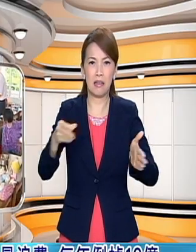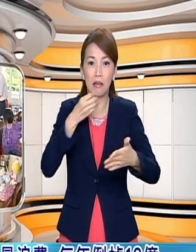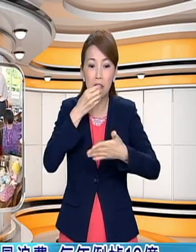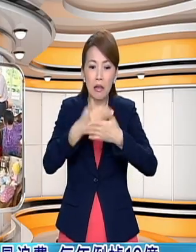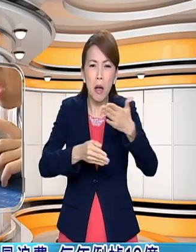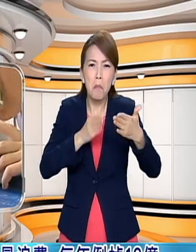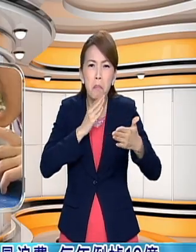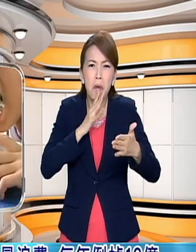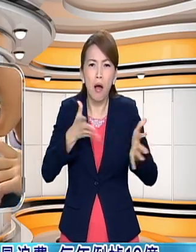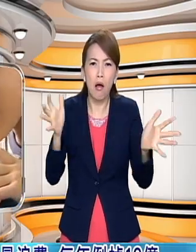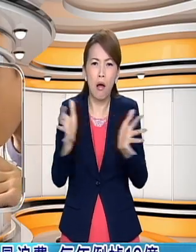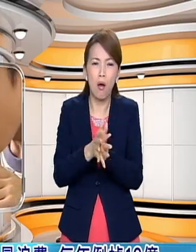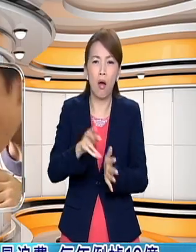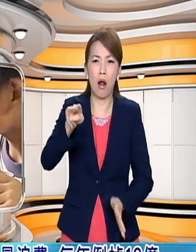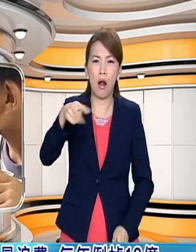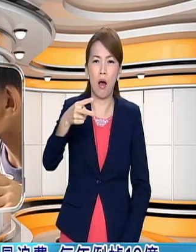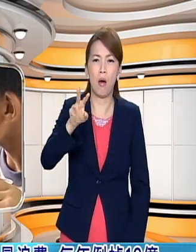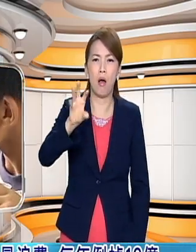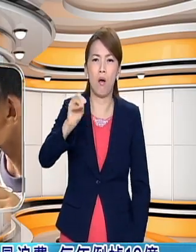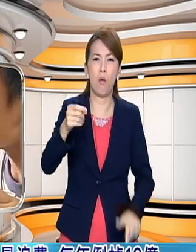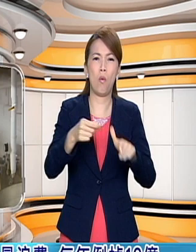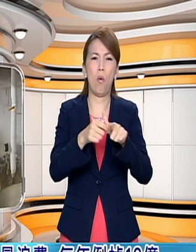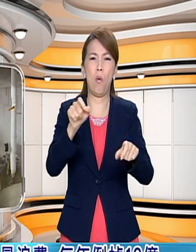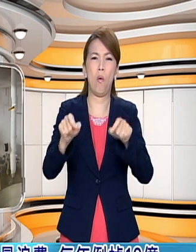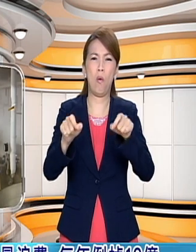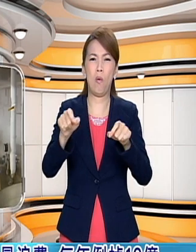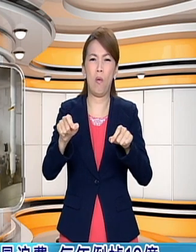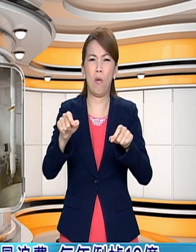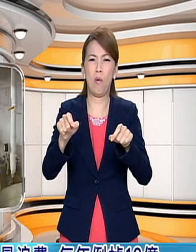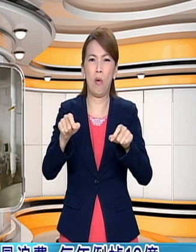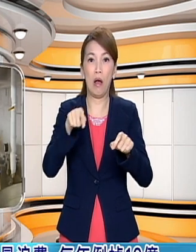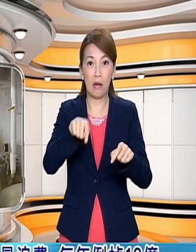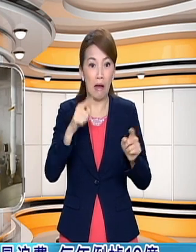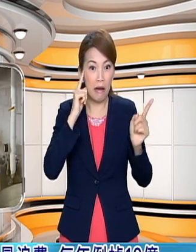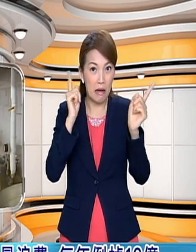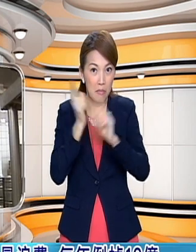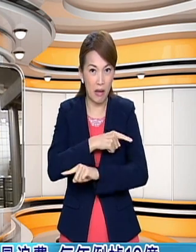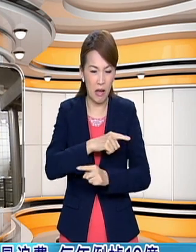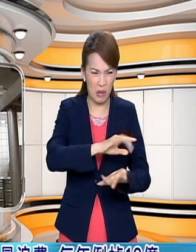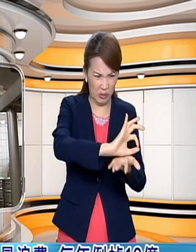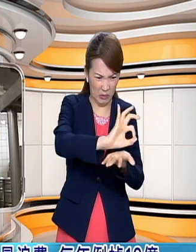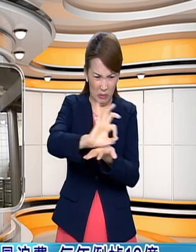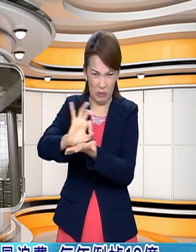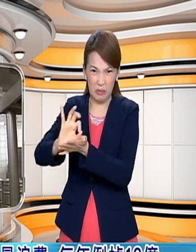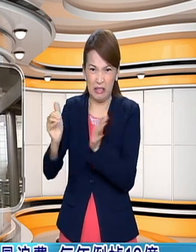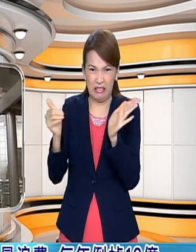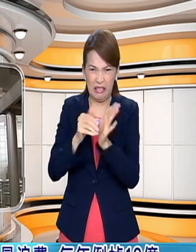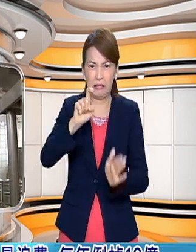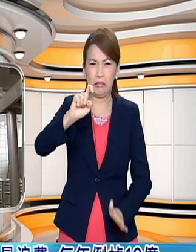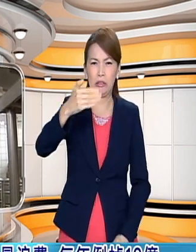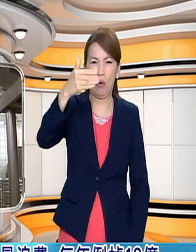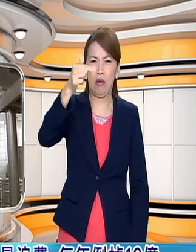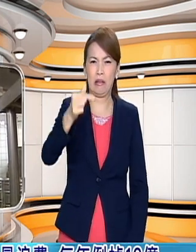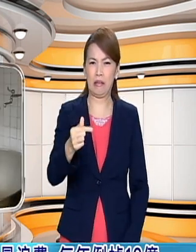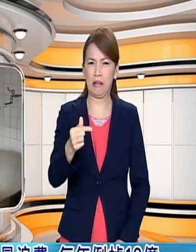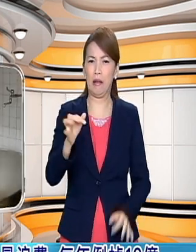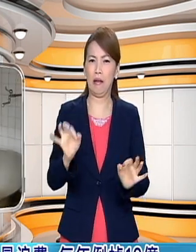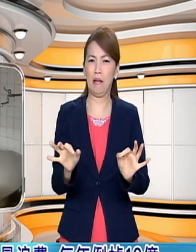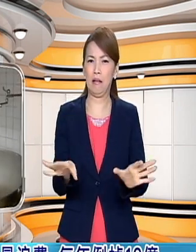年剩下2000吨的厨余，等于是将近有19亿元都被倒